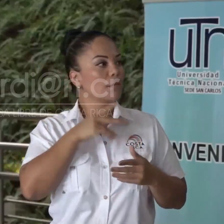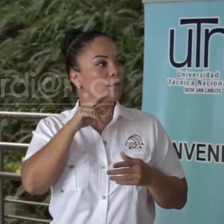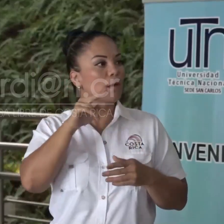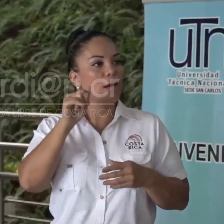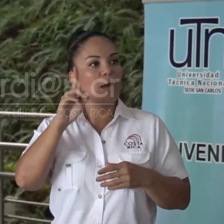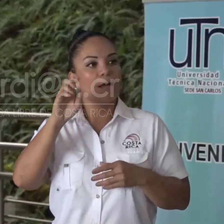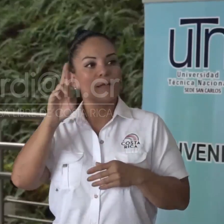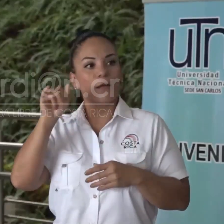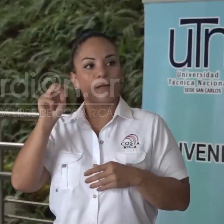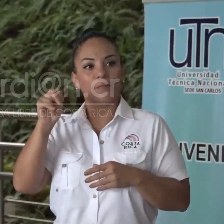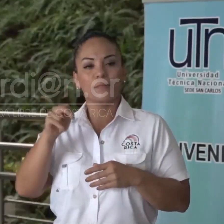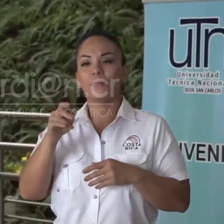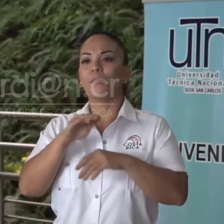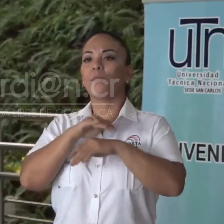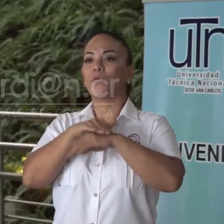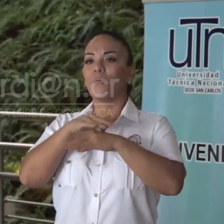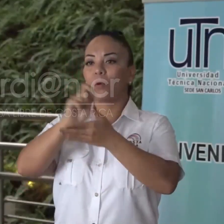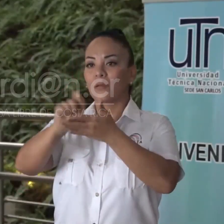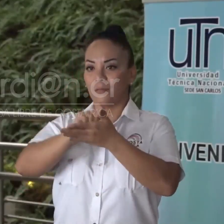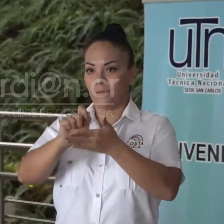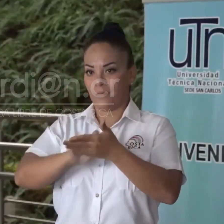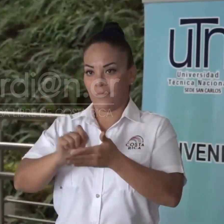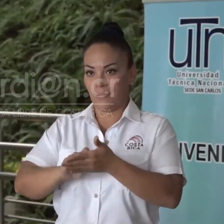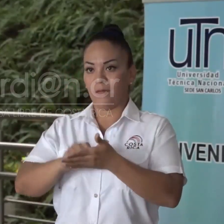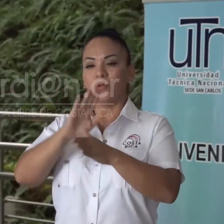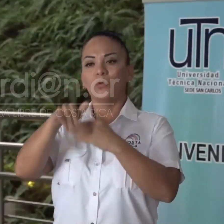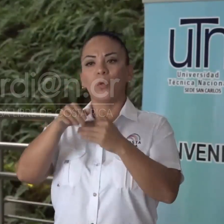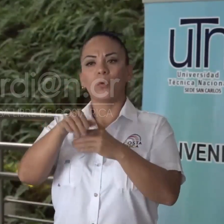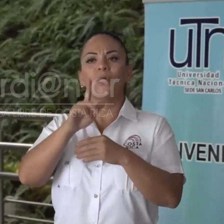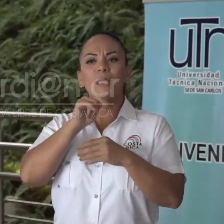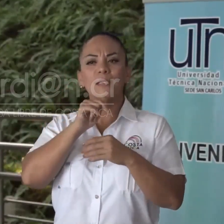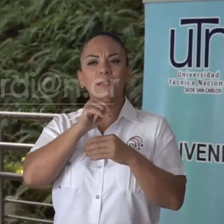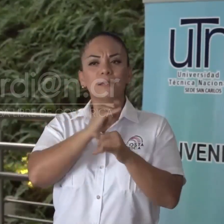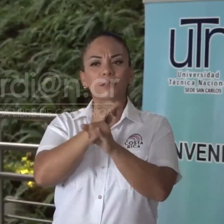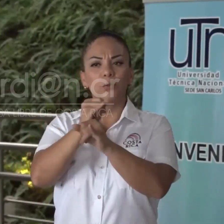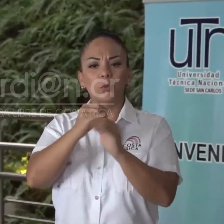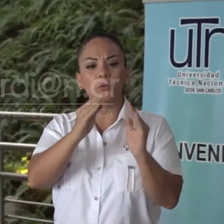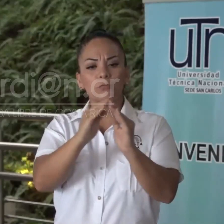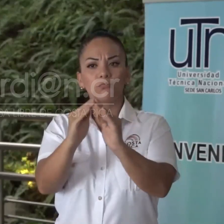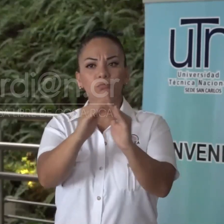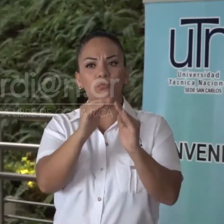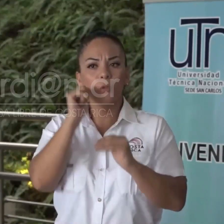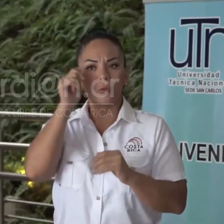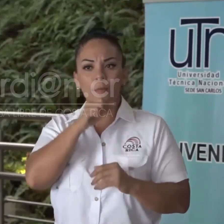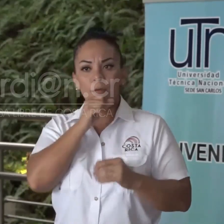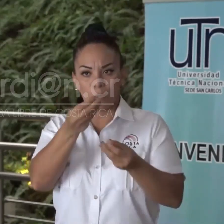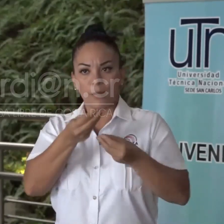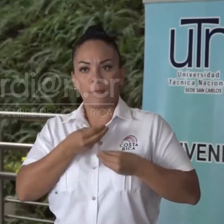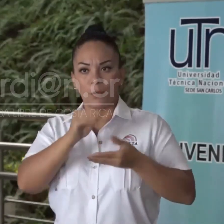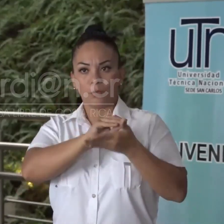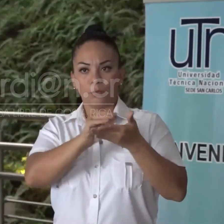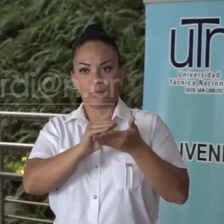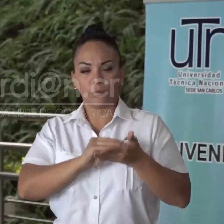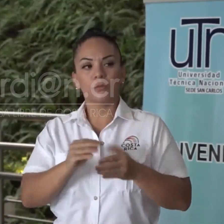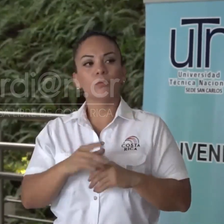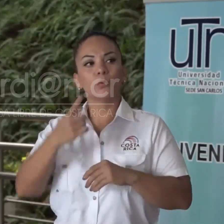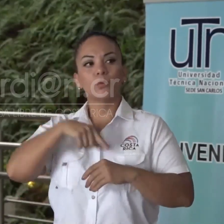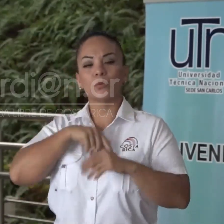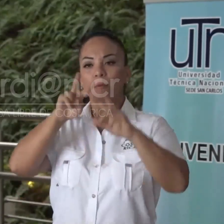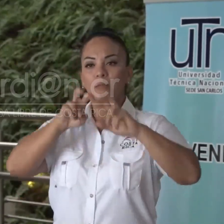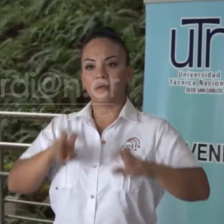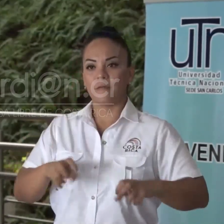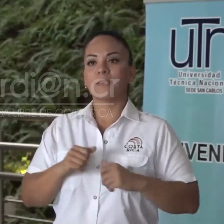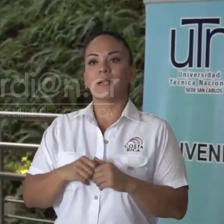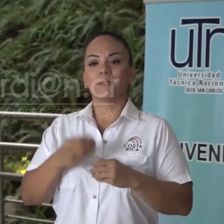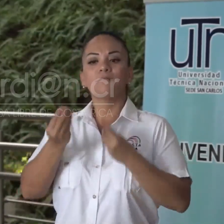Don Adrián, tómele los datos de esos centros en particular y entonces vamos a revisar esos